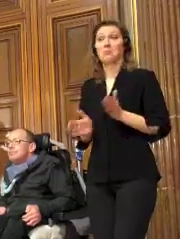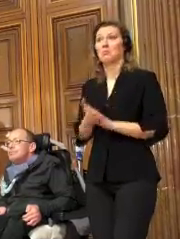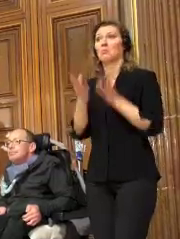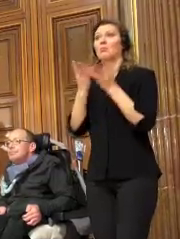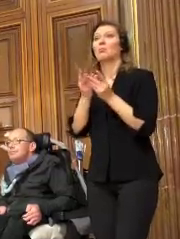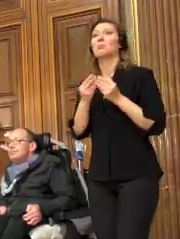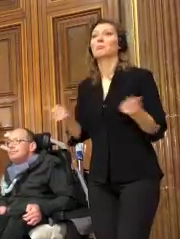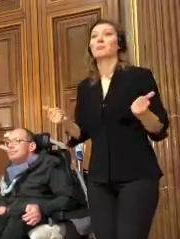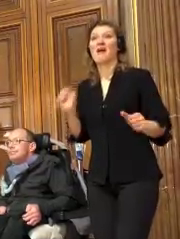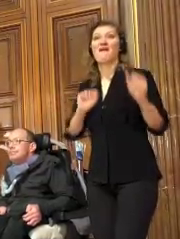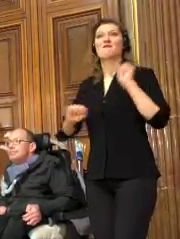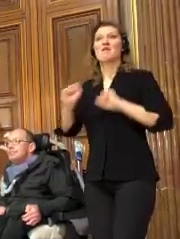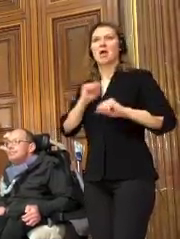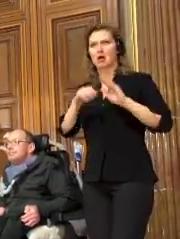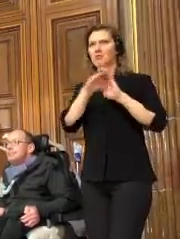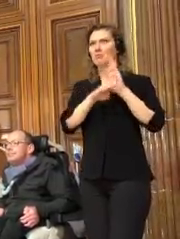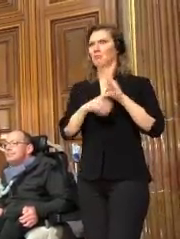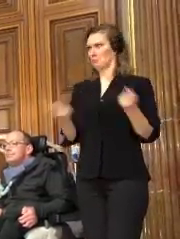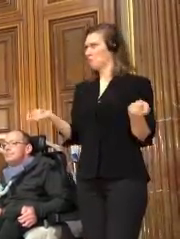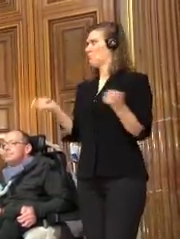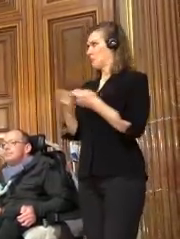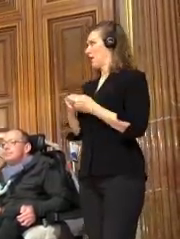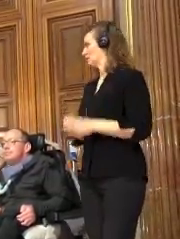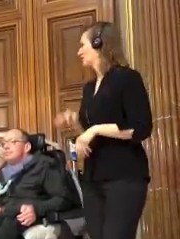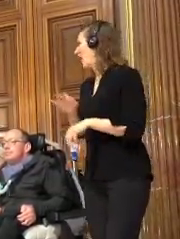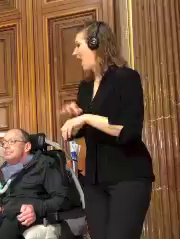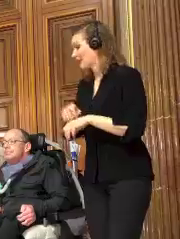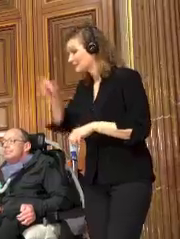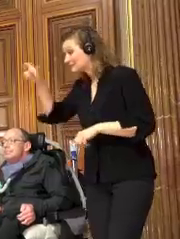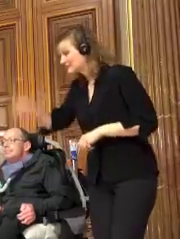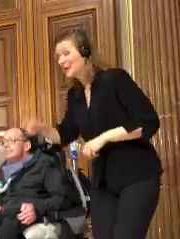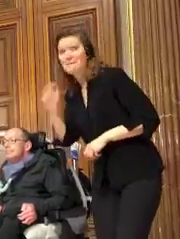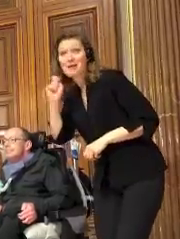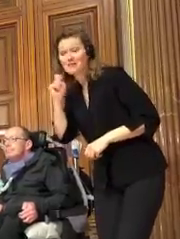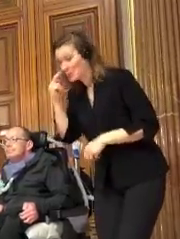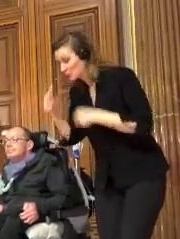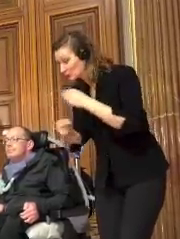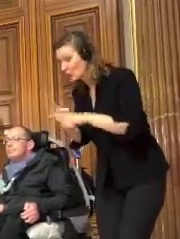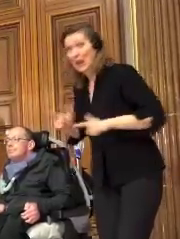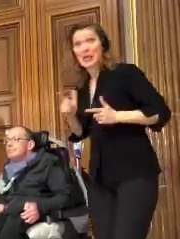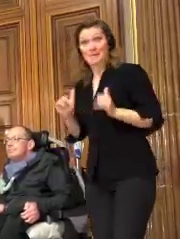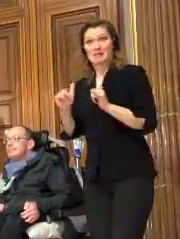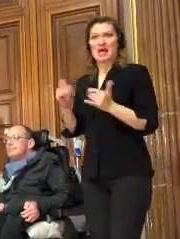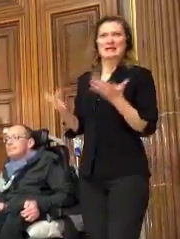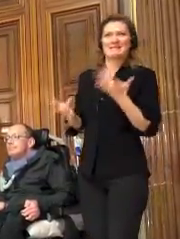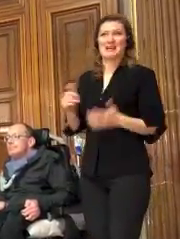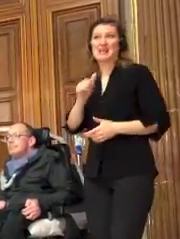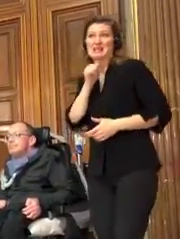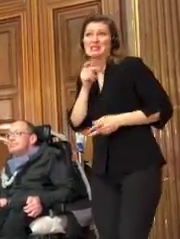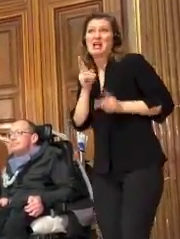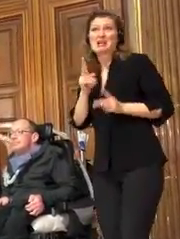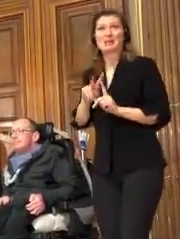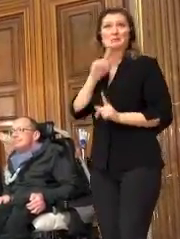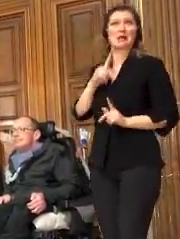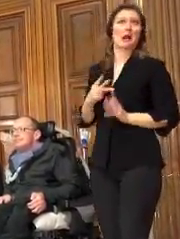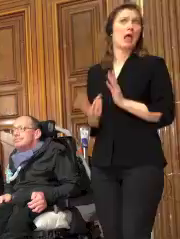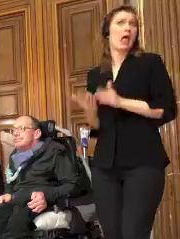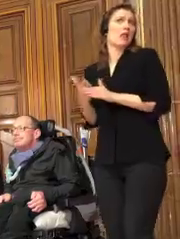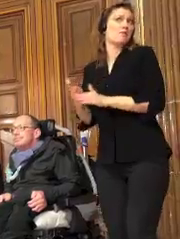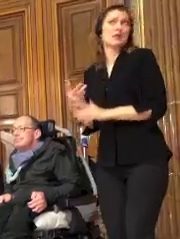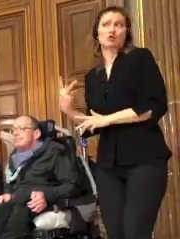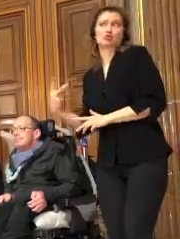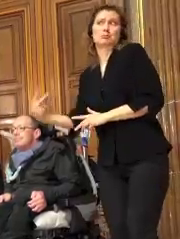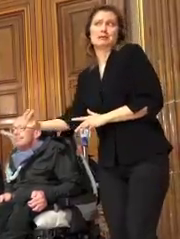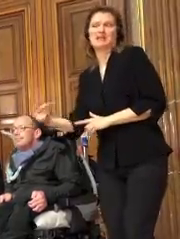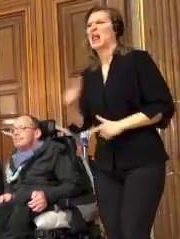Die können sich nicht mehr rechtlich kommen. Der Arzt sagt der Wiener und sie liebt noch länger Leben. Wenn nicht, würde er hier eine kleine Spritze geben. Wenn das Leben